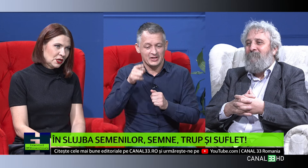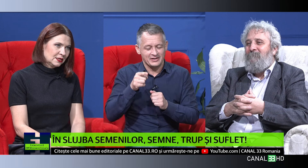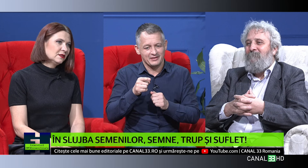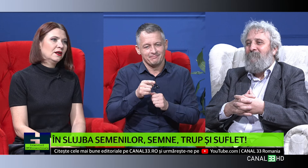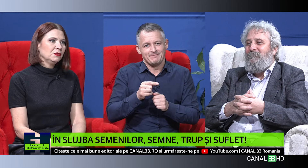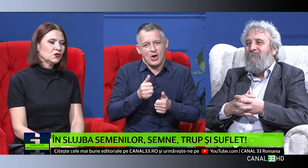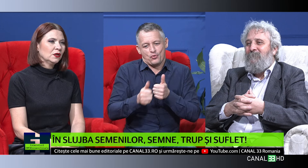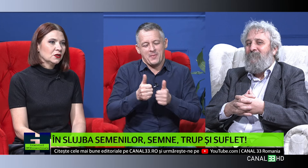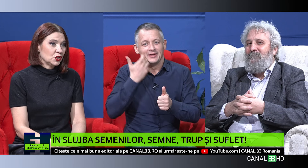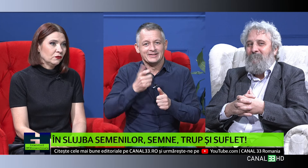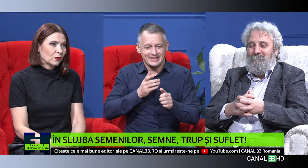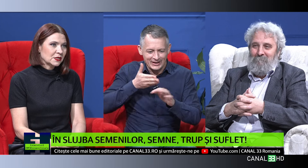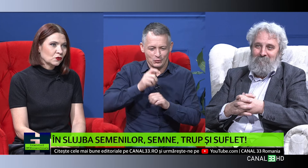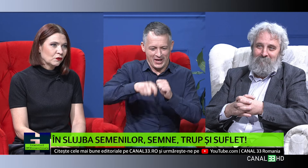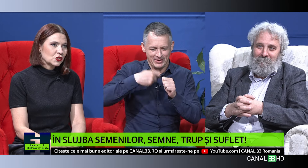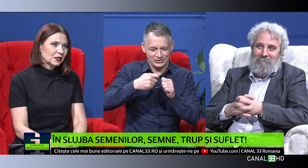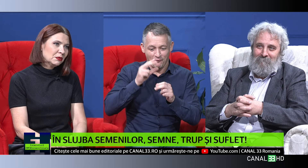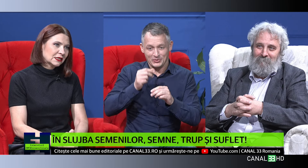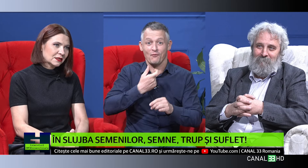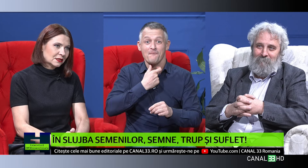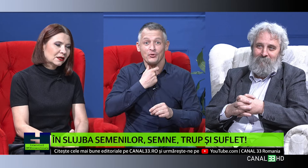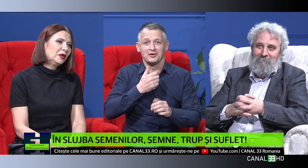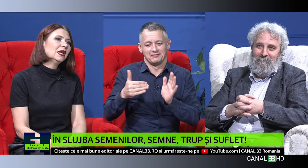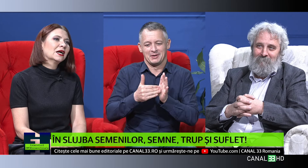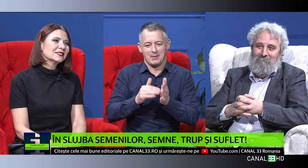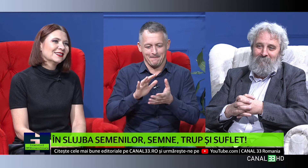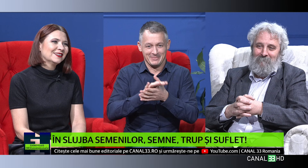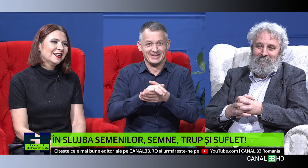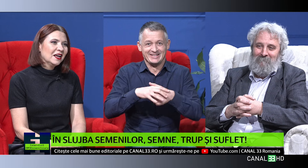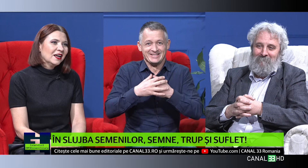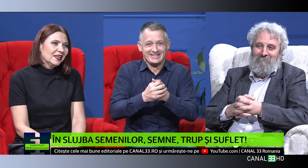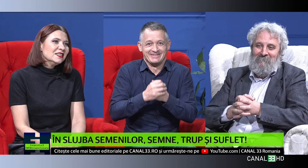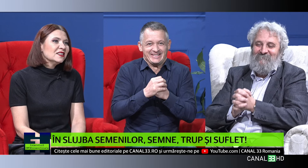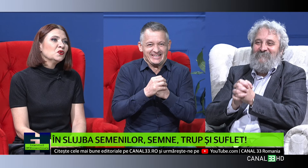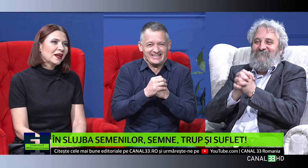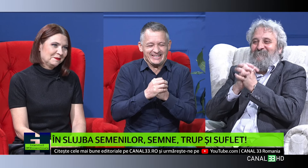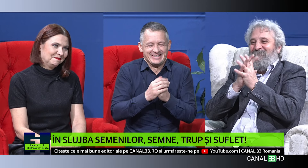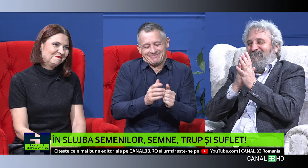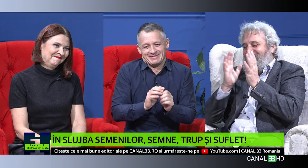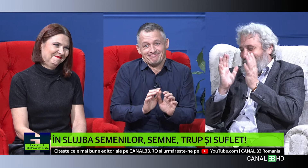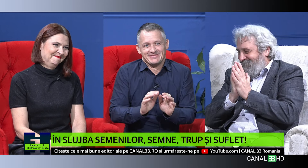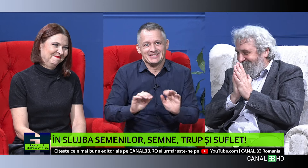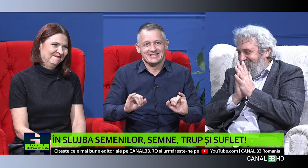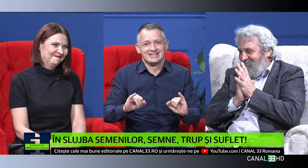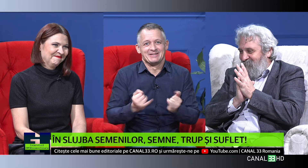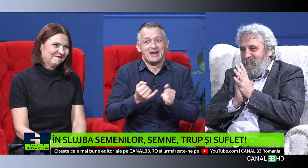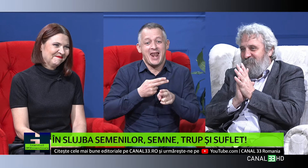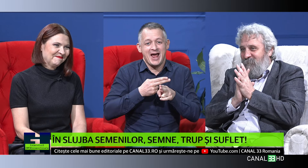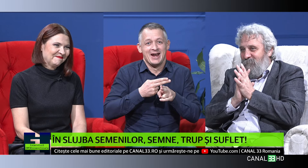obicei când sunt în emisiuni și vorbesc cu voce, trebuie să strâng mâinile ca să... E instinctual. Și fetița